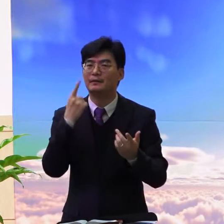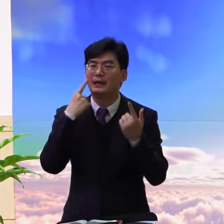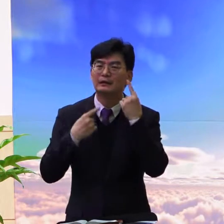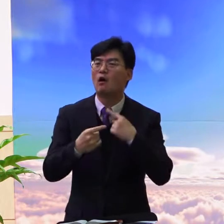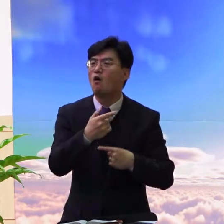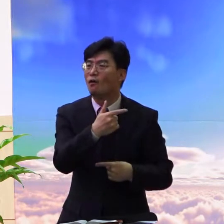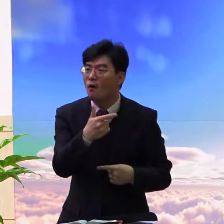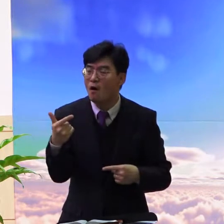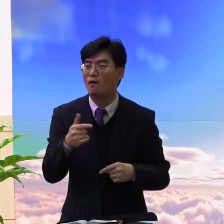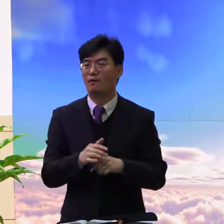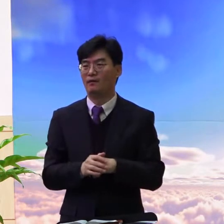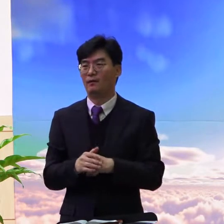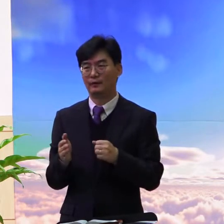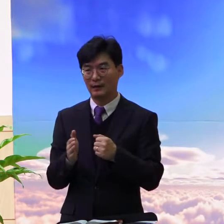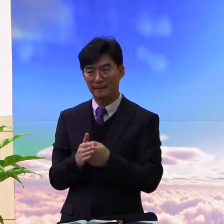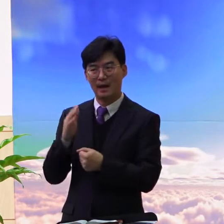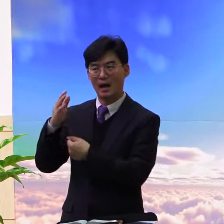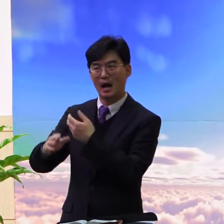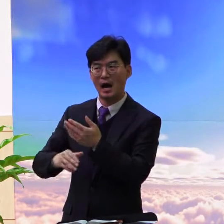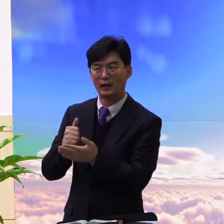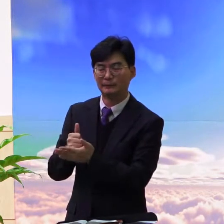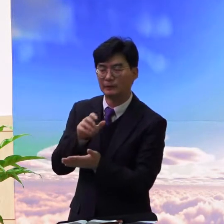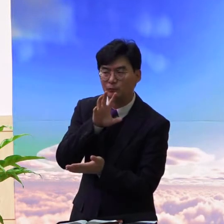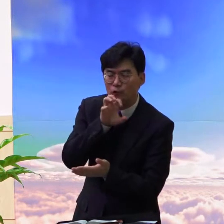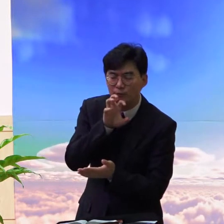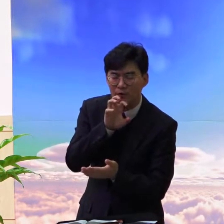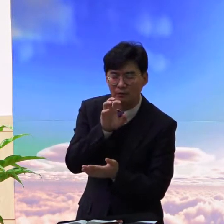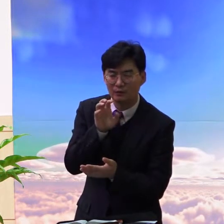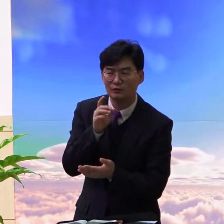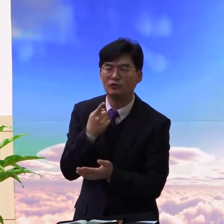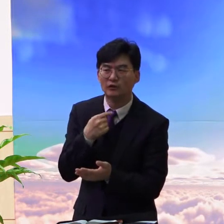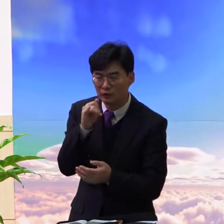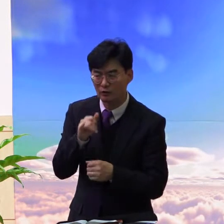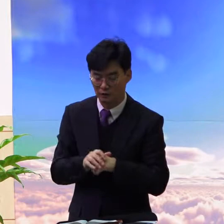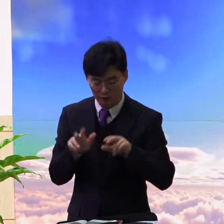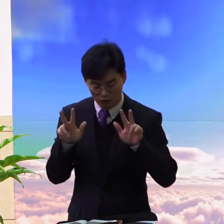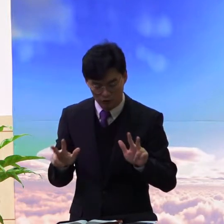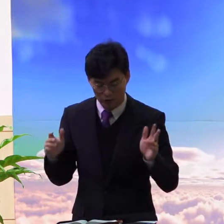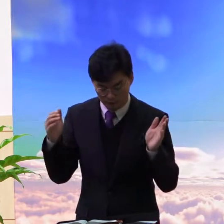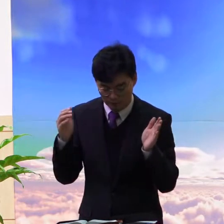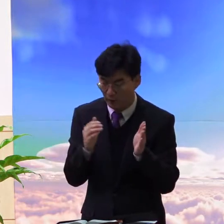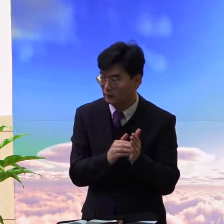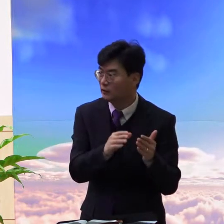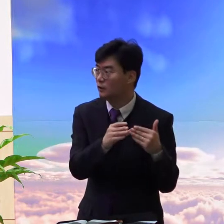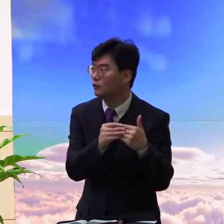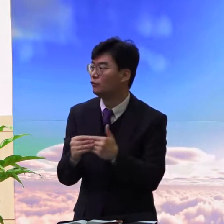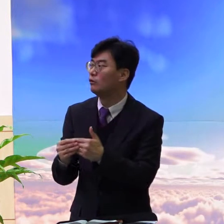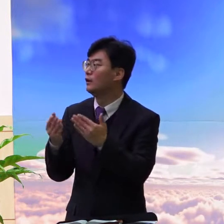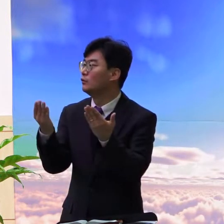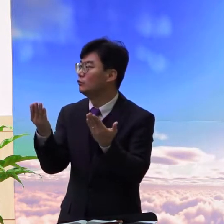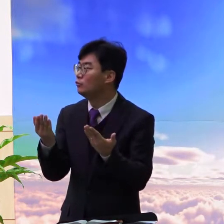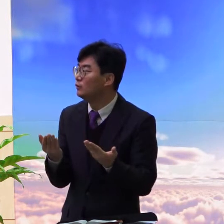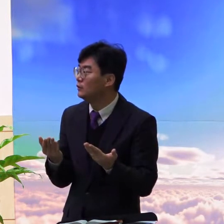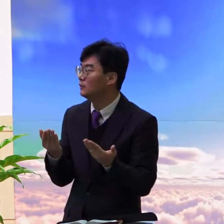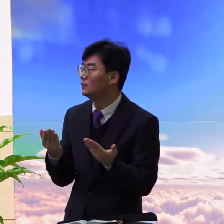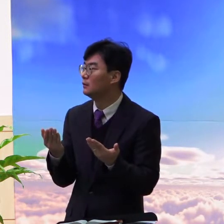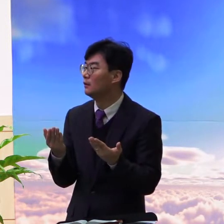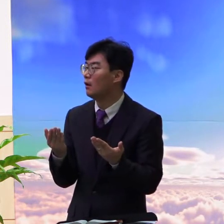계시는 하나님을 원망했습니다. 그리고 지금까지 그들을 인도하기 위해서 모든 것을 아낌없이